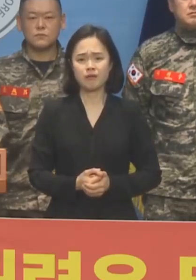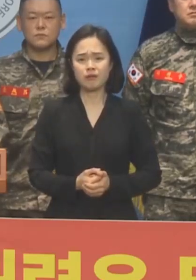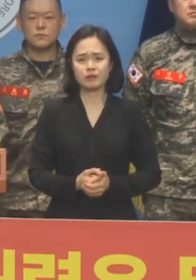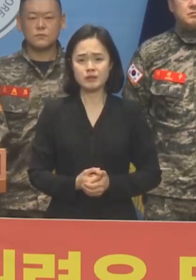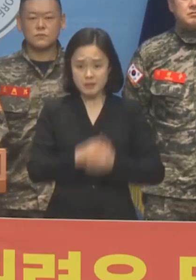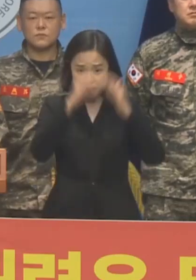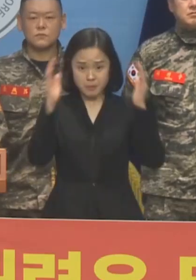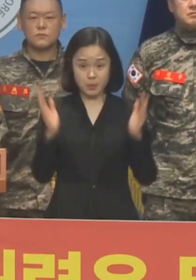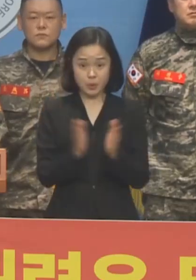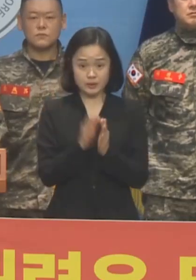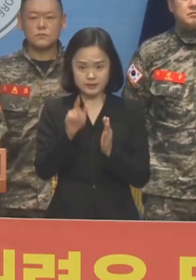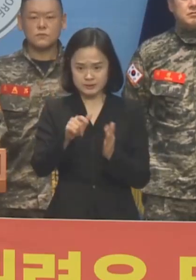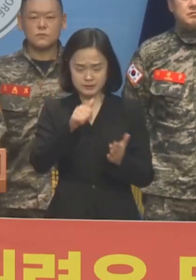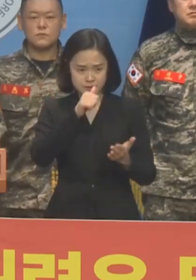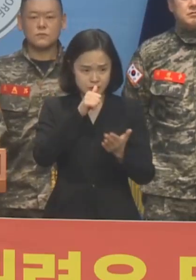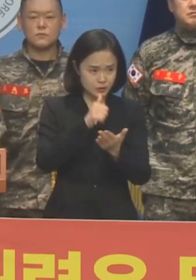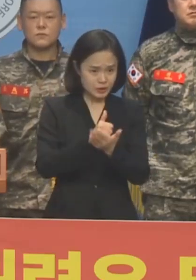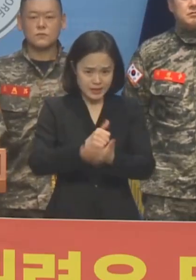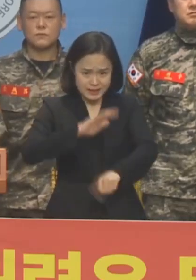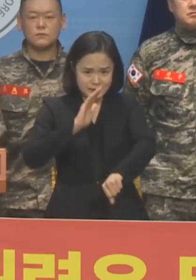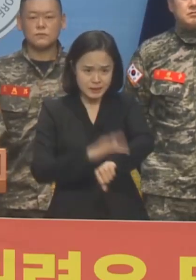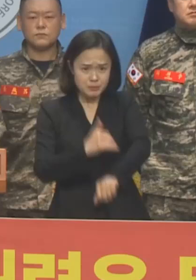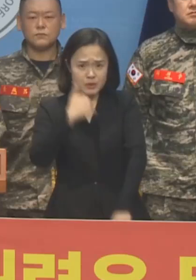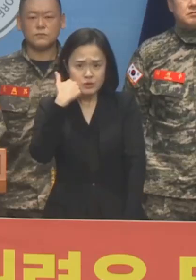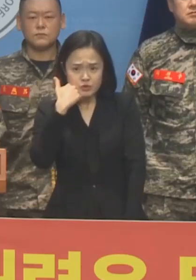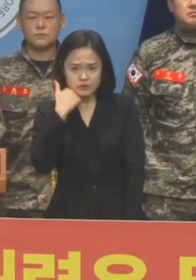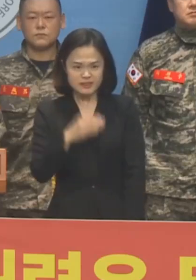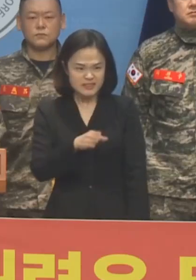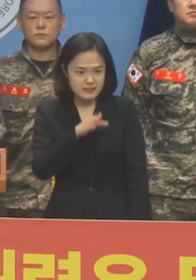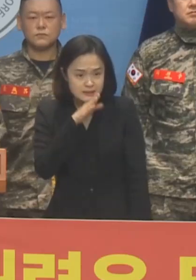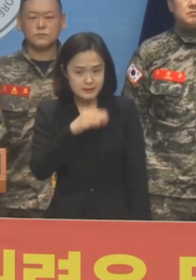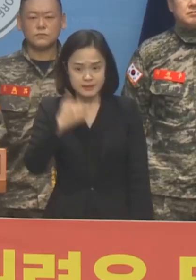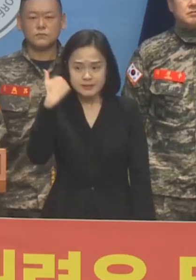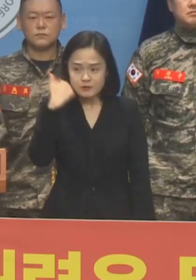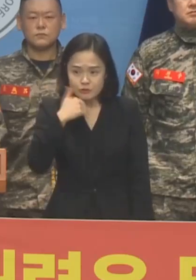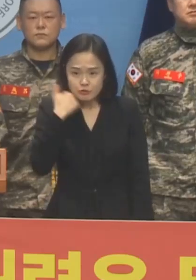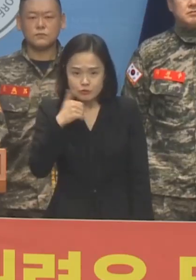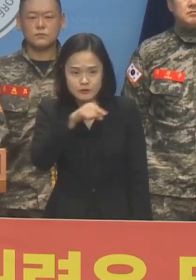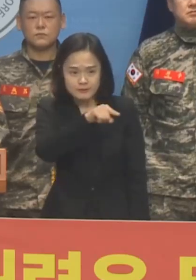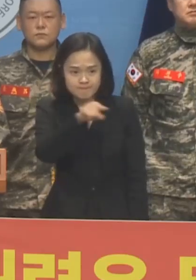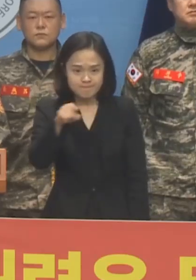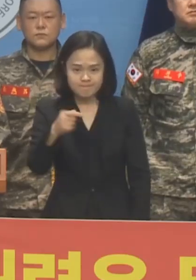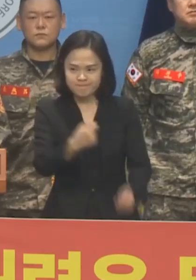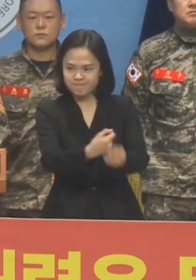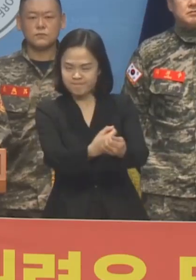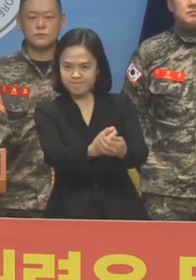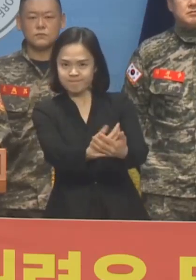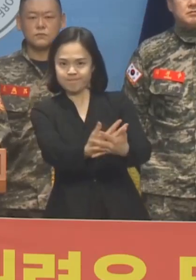만천하에 드러났습니다. 진짜가 가짜를 벌할 시간이 왔습니다.